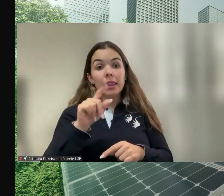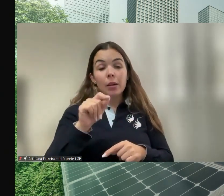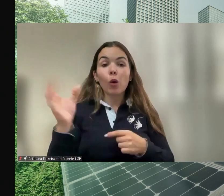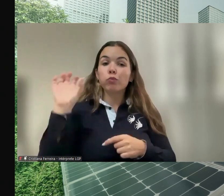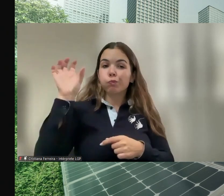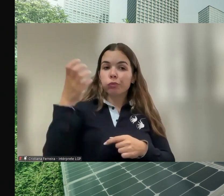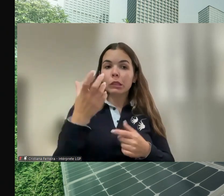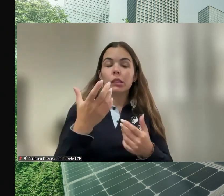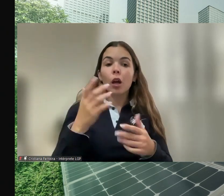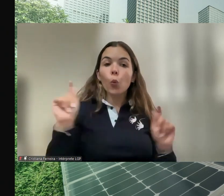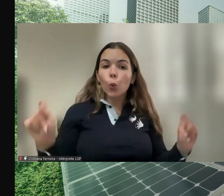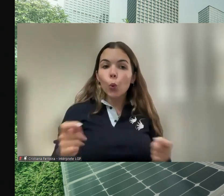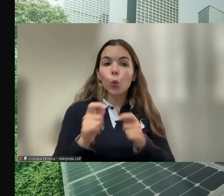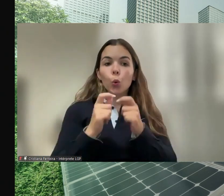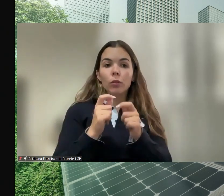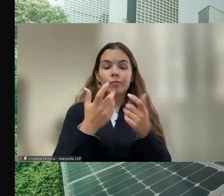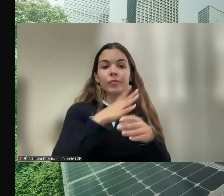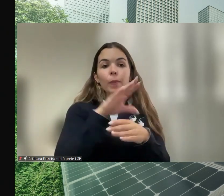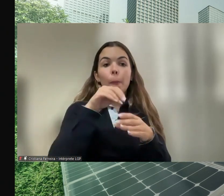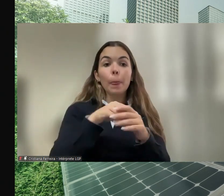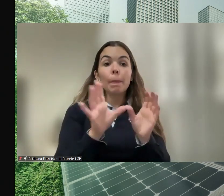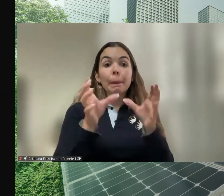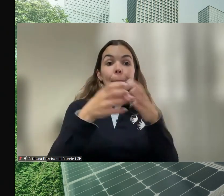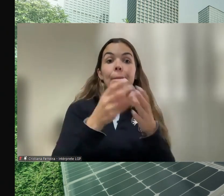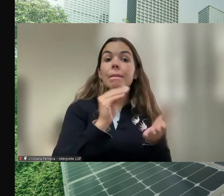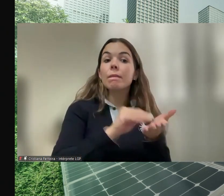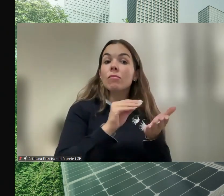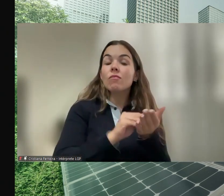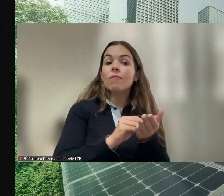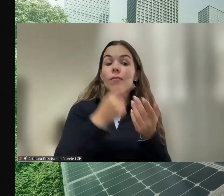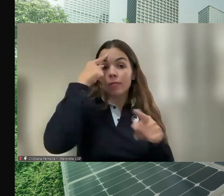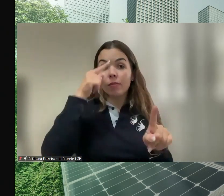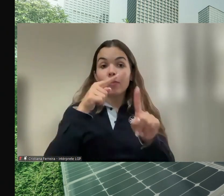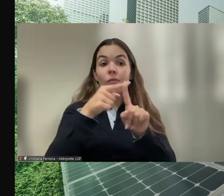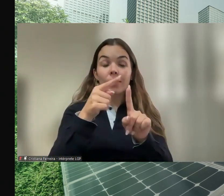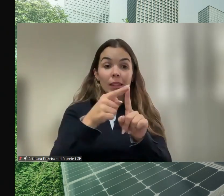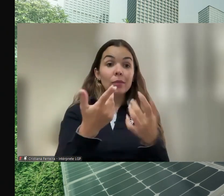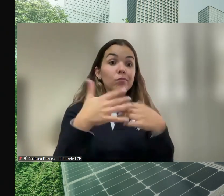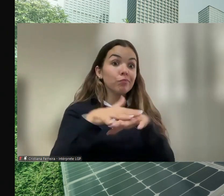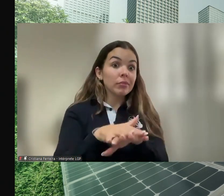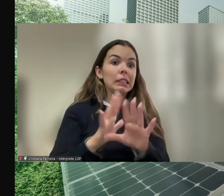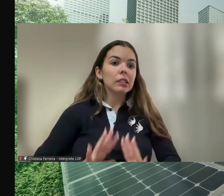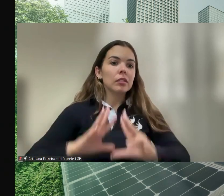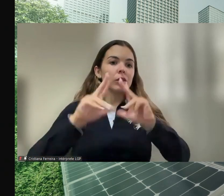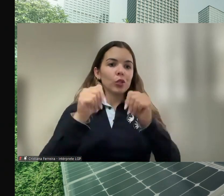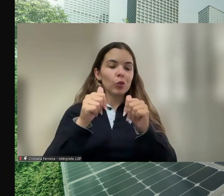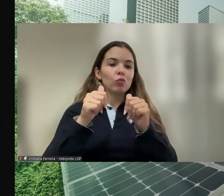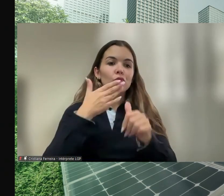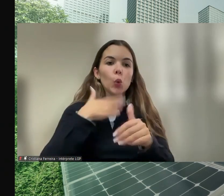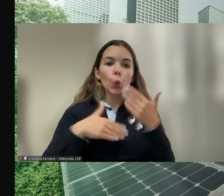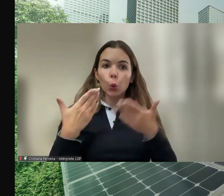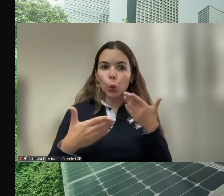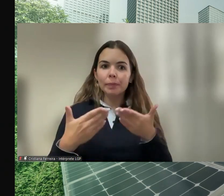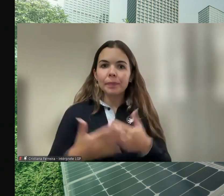a inclusão de comunidades vulneráveis na implementação dos objetivos para o desenvolvimento